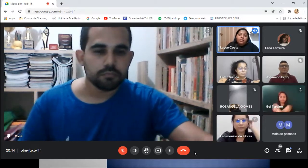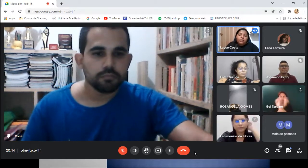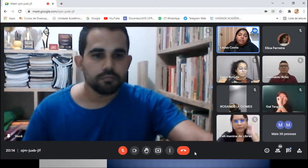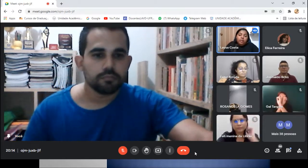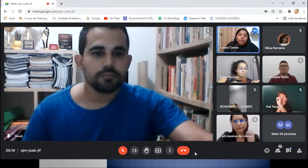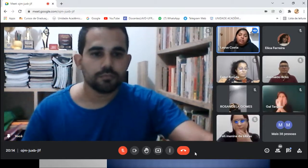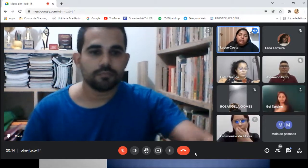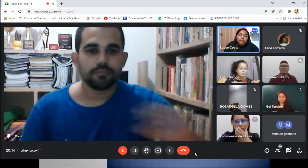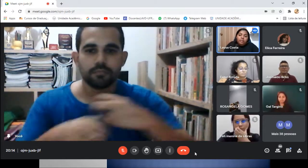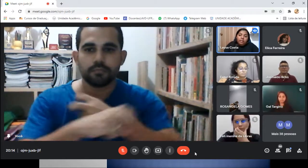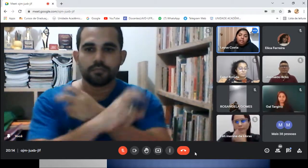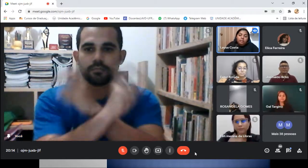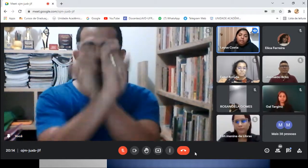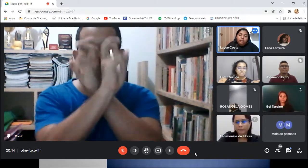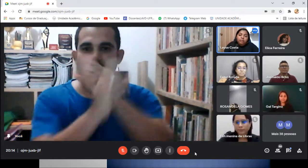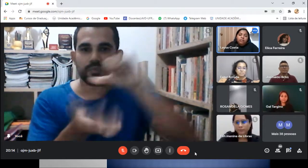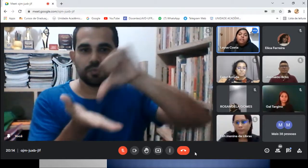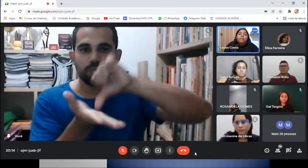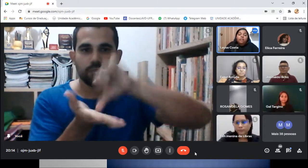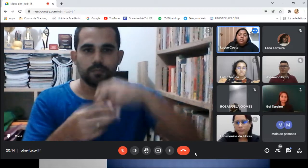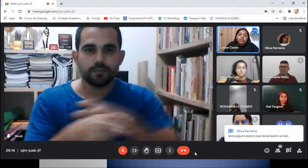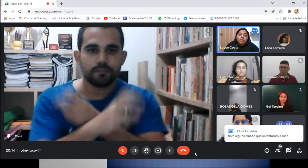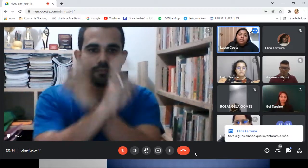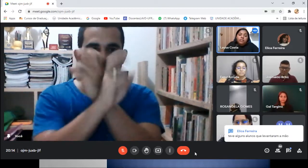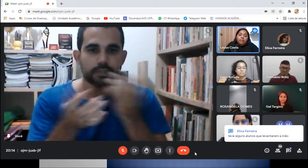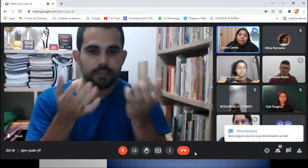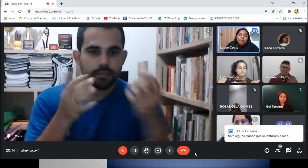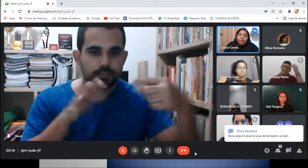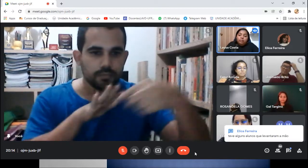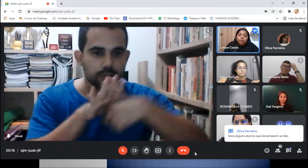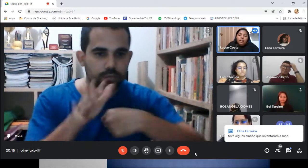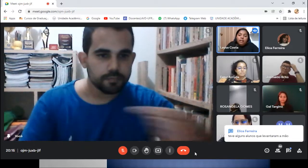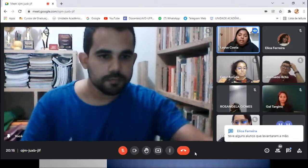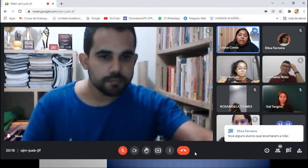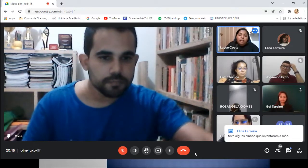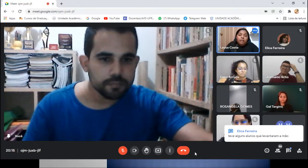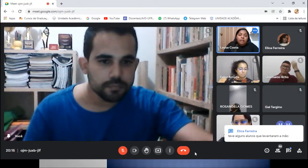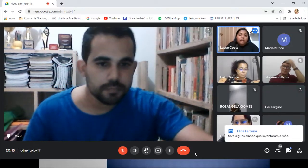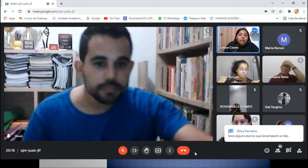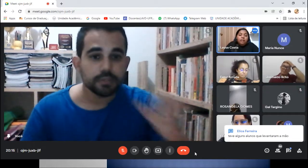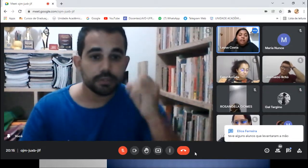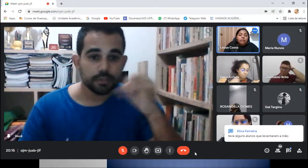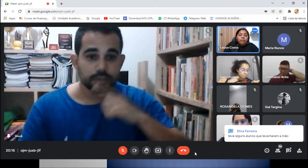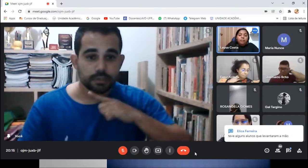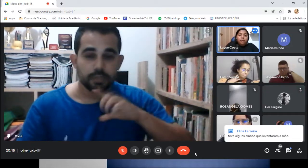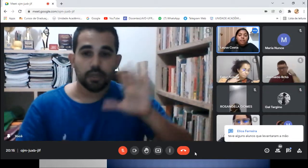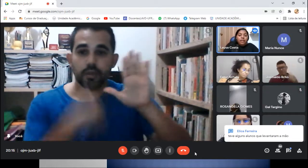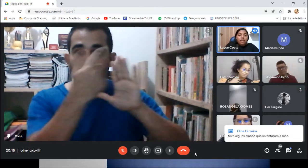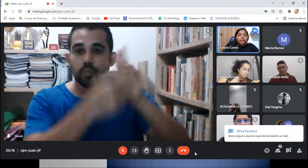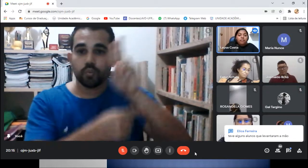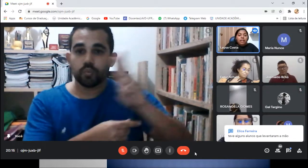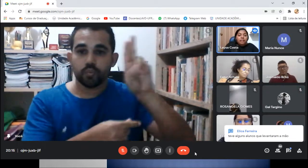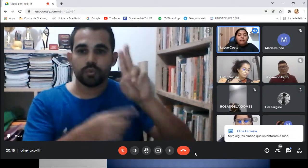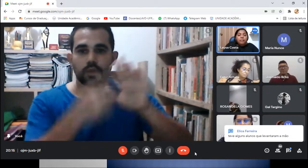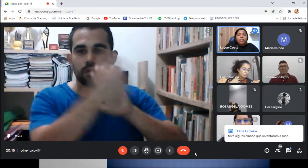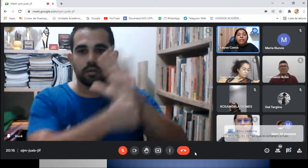o sinal que o Gal está fazendo. Quiserem me perguntar, pode ficar à vontade. Também pode